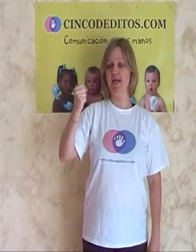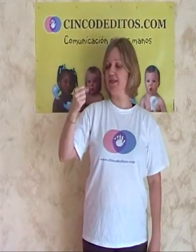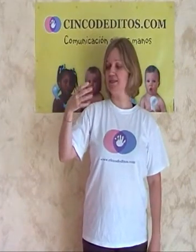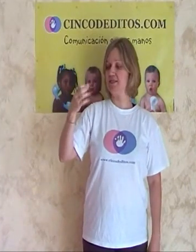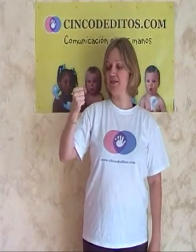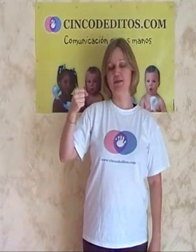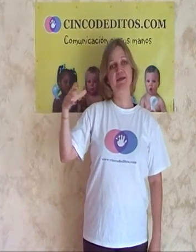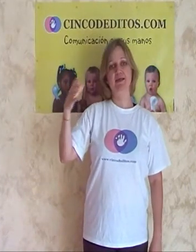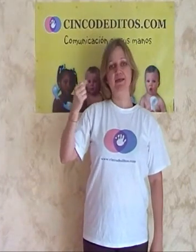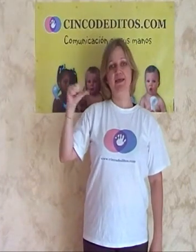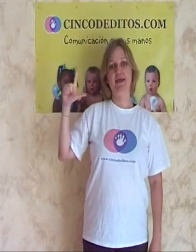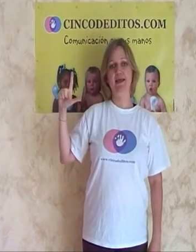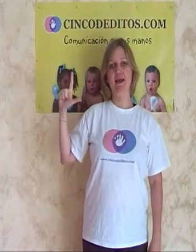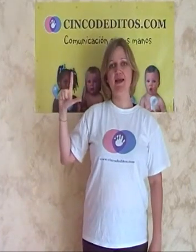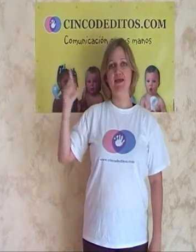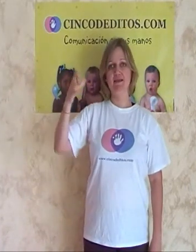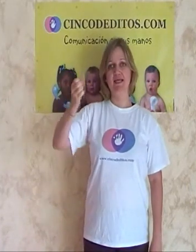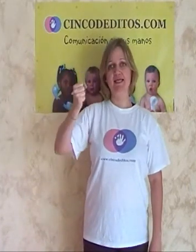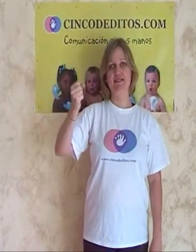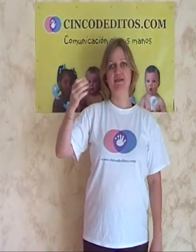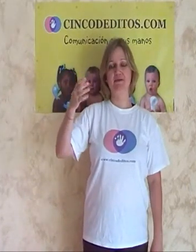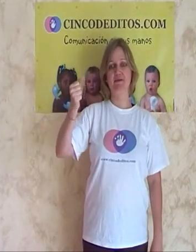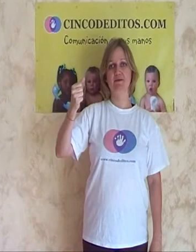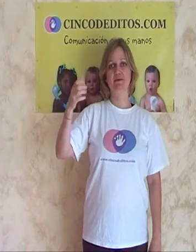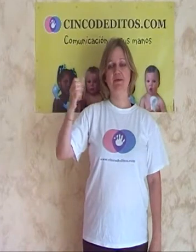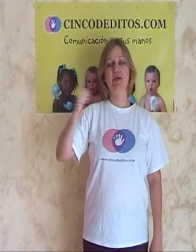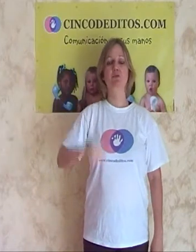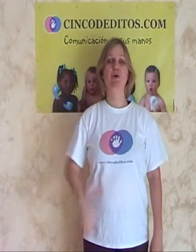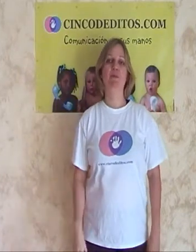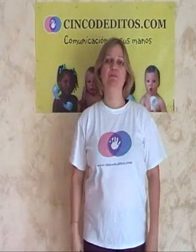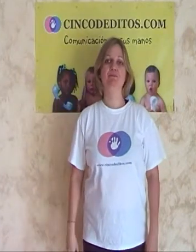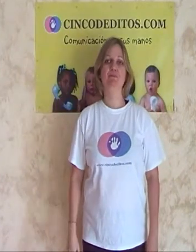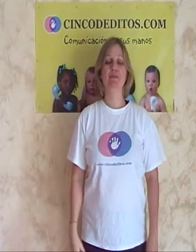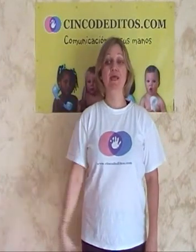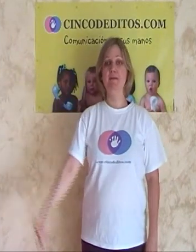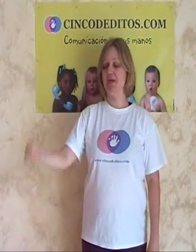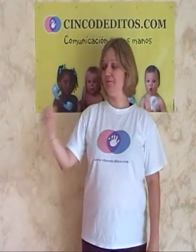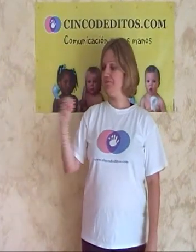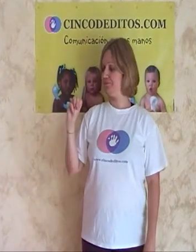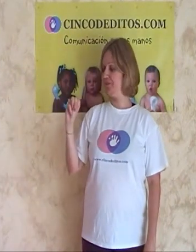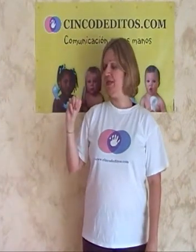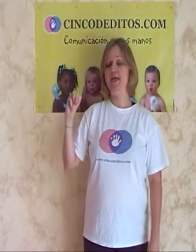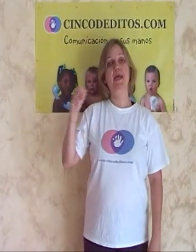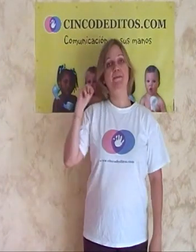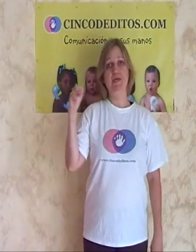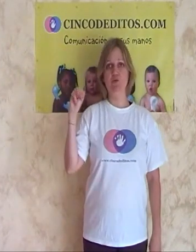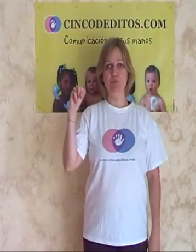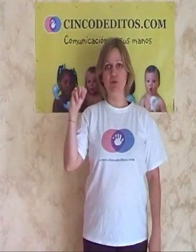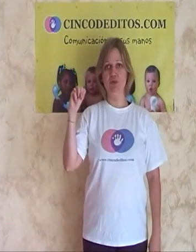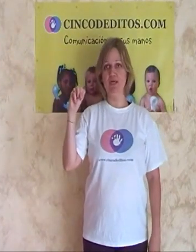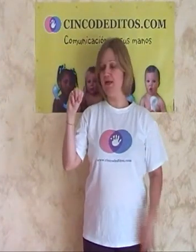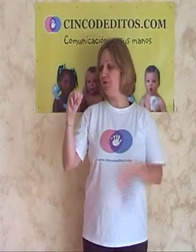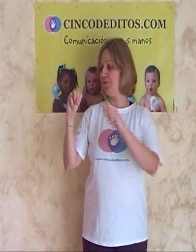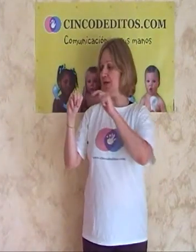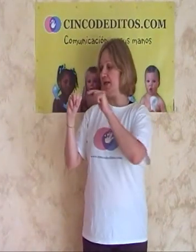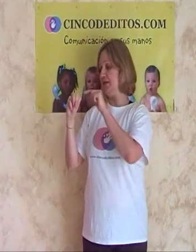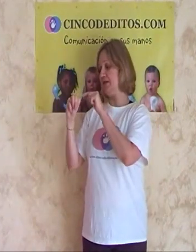la leche. L de leche. Muy bien. M. M es un puño cerrado y